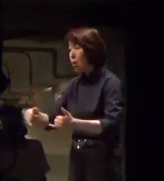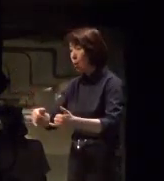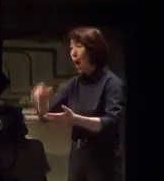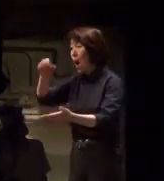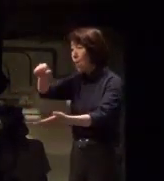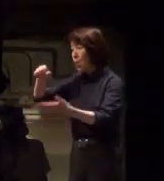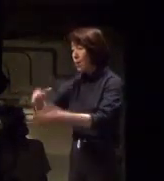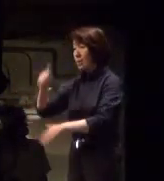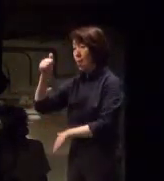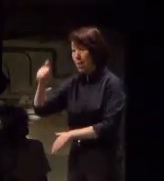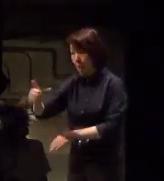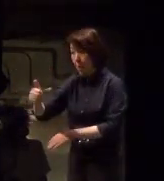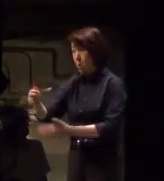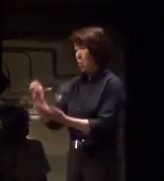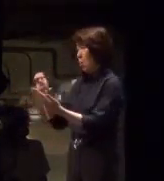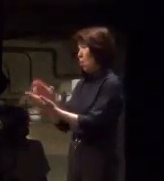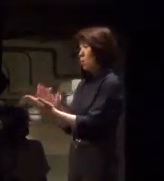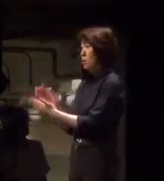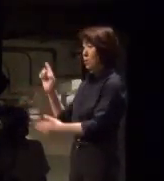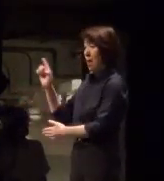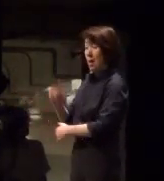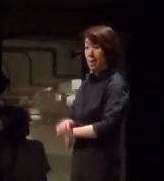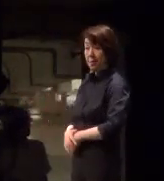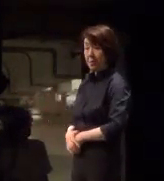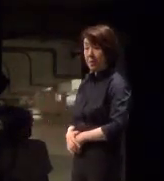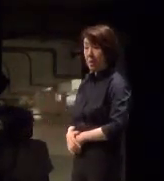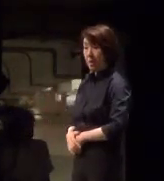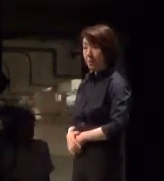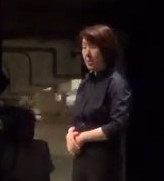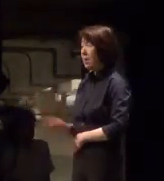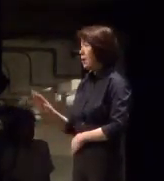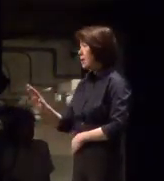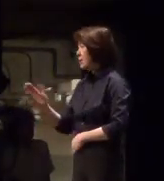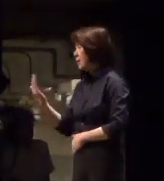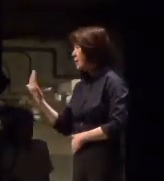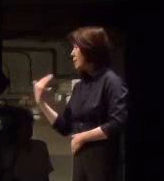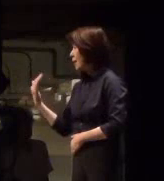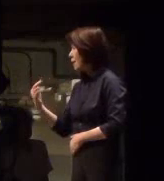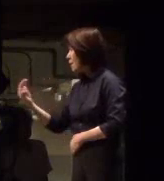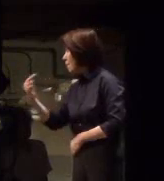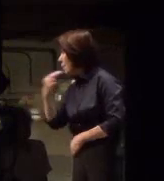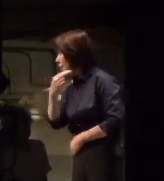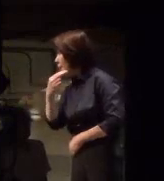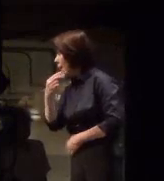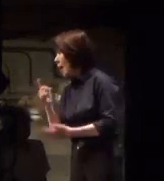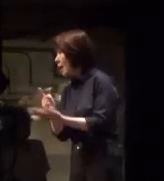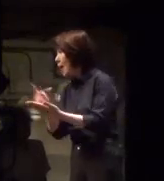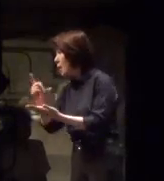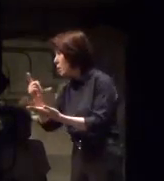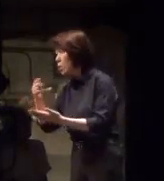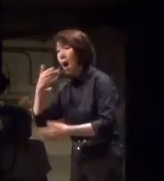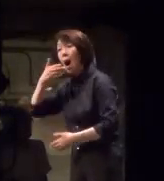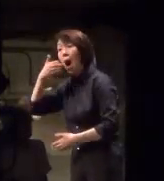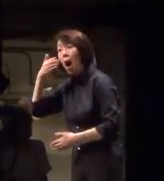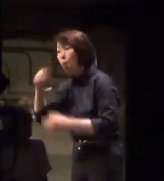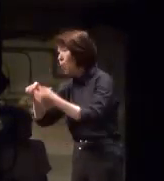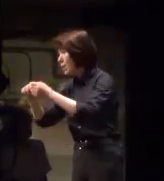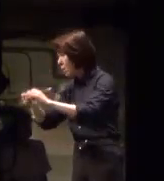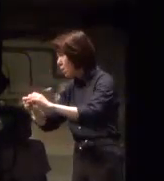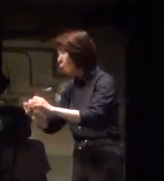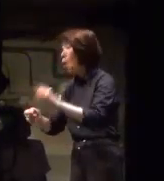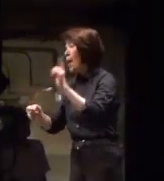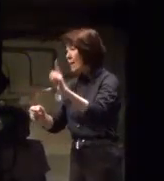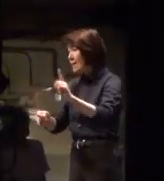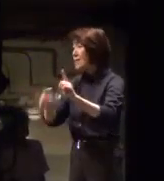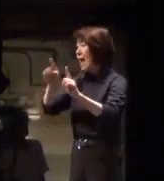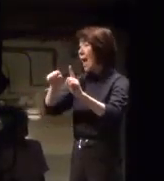してはいけないという法律もあったのです。しかしさっき見ていただいた地図で青いところは1平方